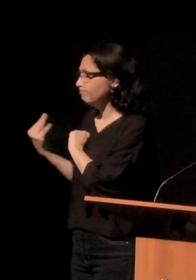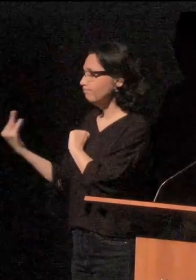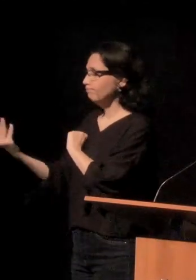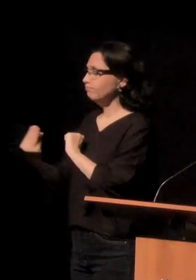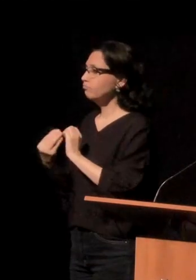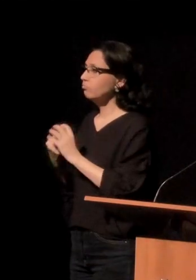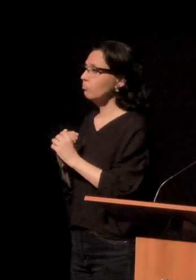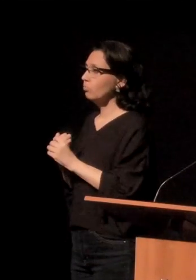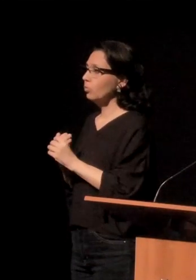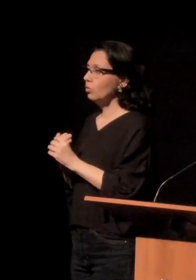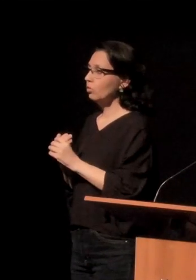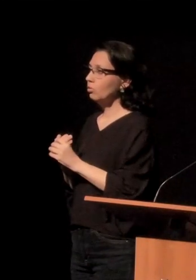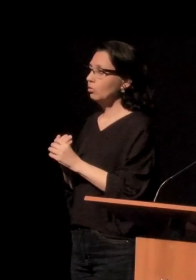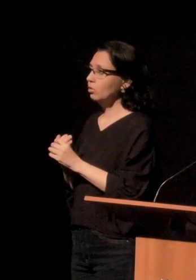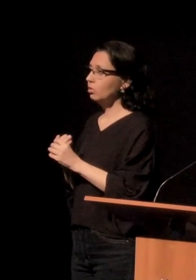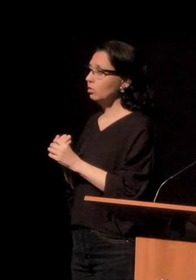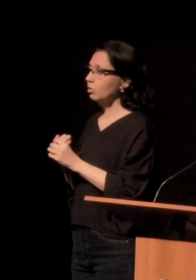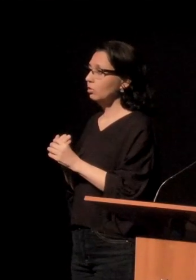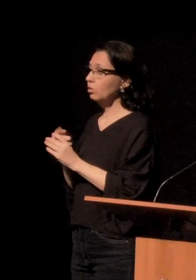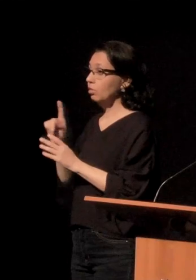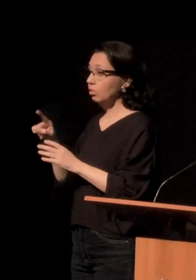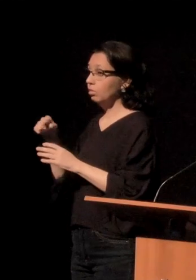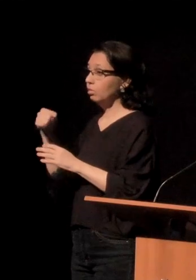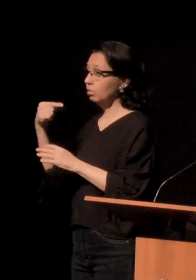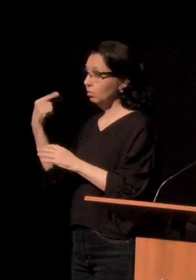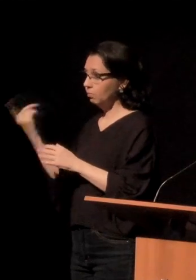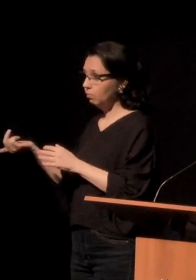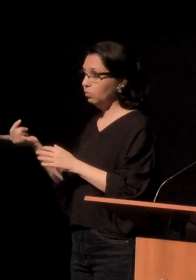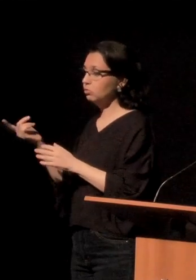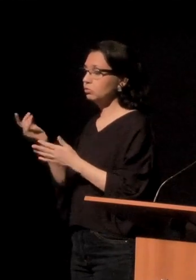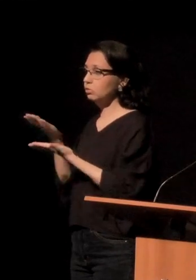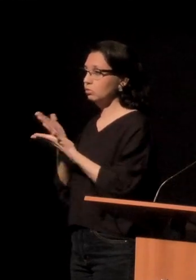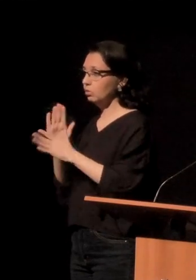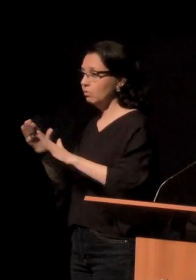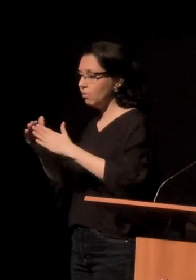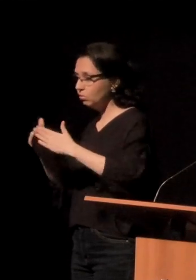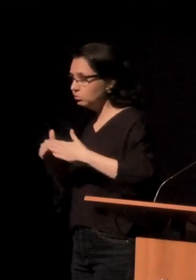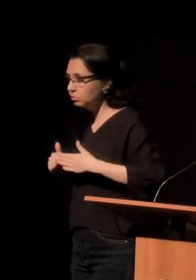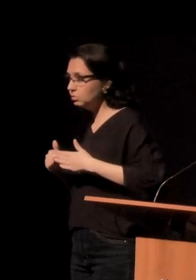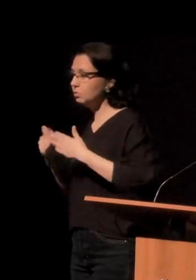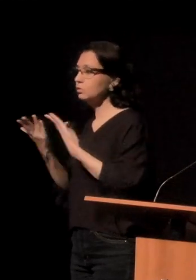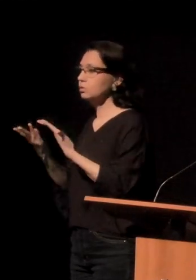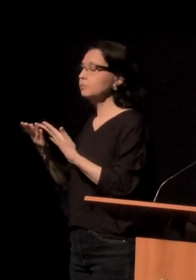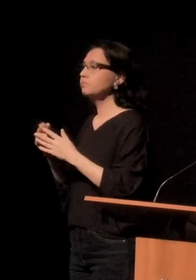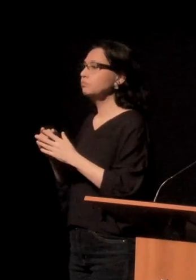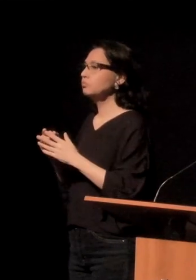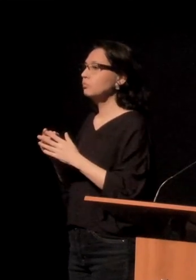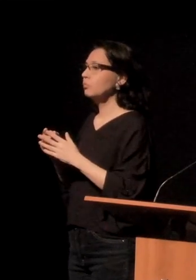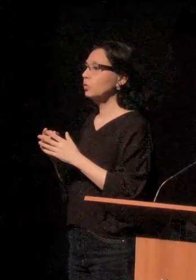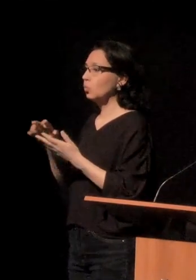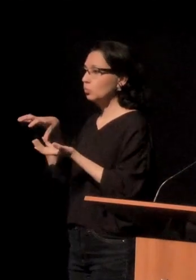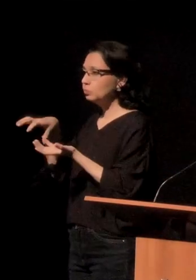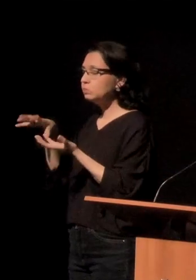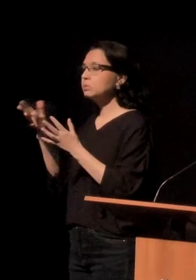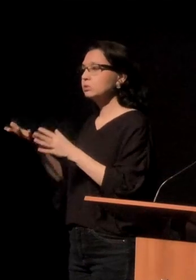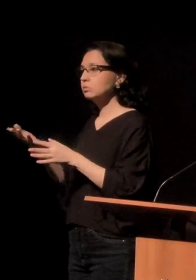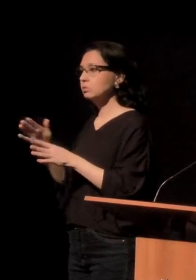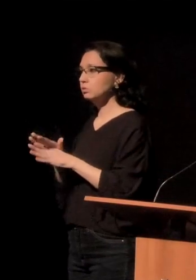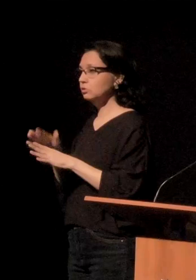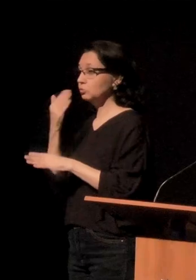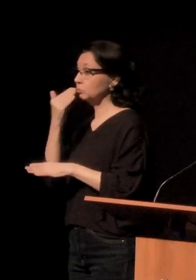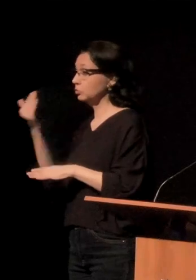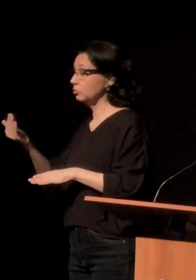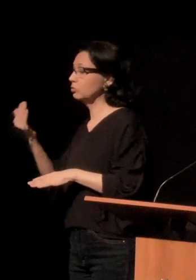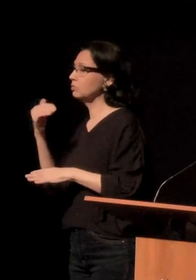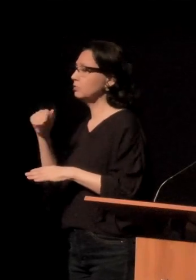O Retorno assim que voltar o retorno parlamentar tá a gente já pode até colocar na agenda e pedir a Érica para já encaminhar